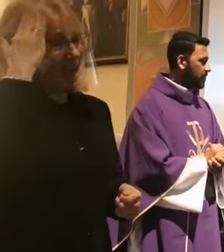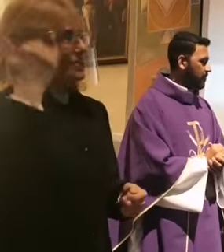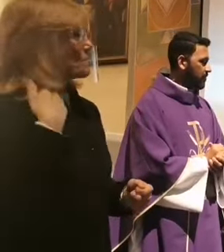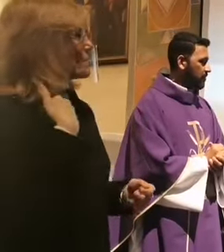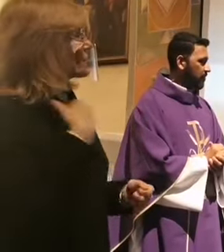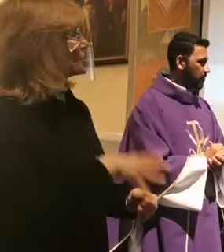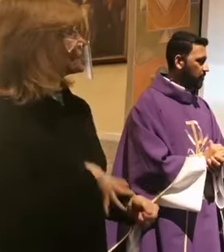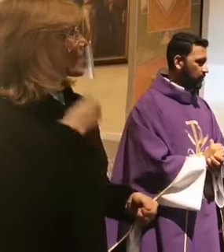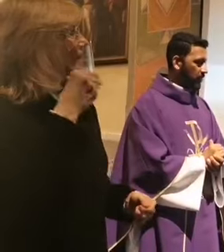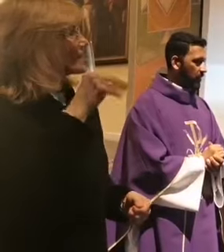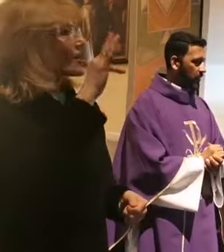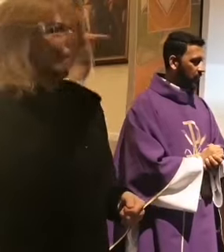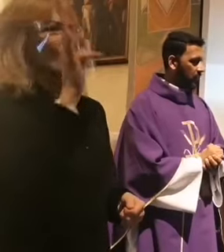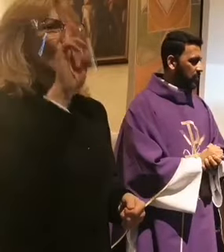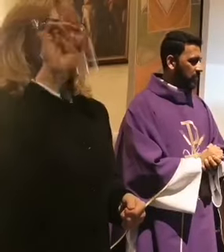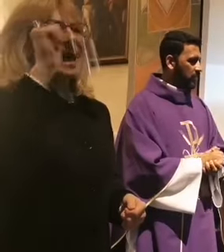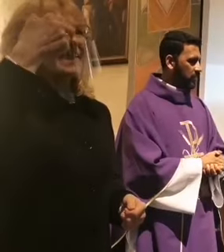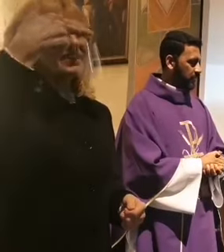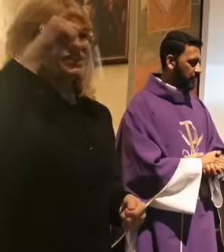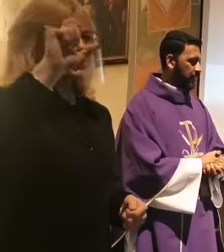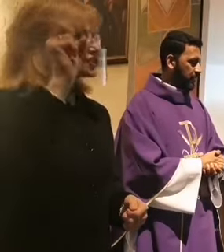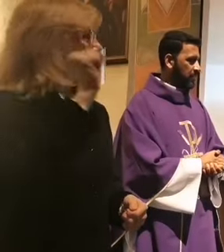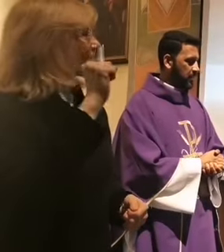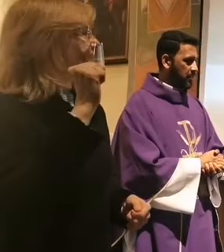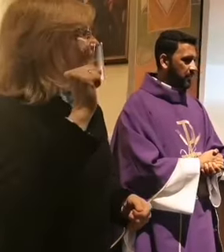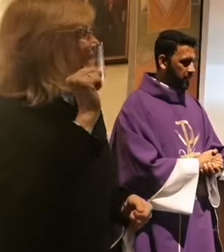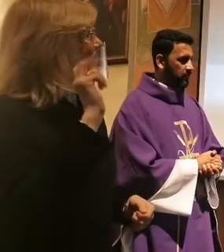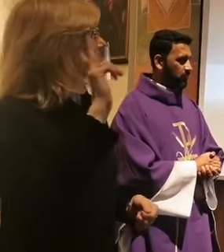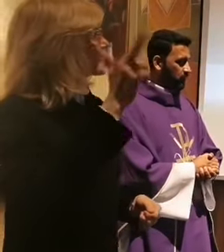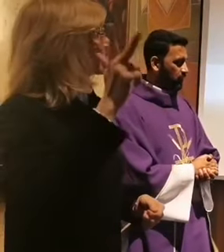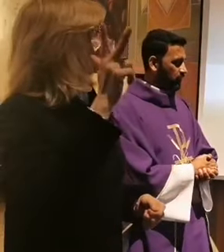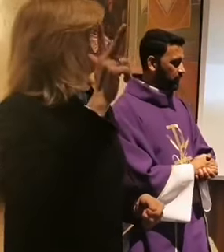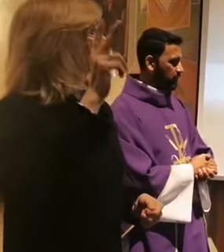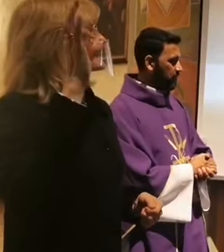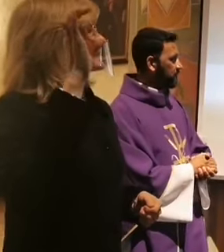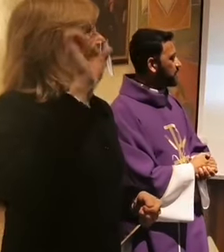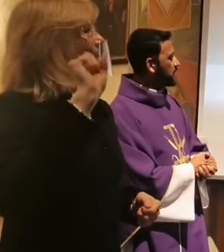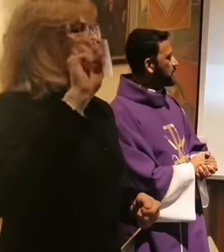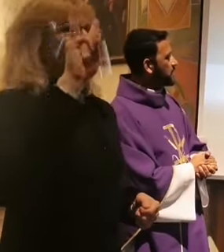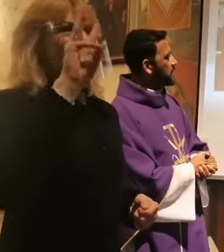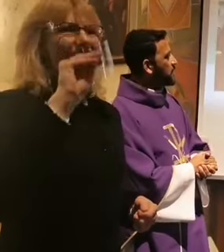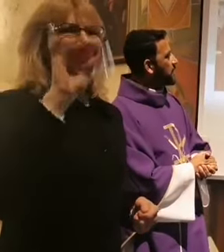jest na dole jego ciało, jego grób.